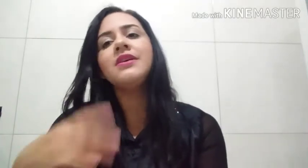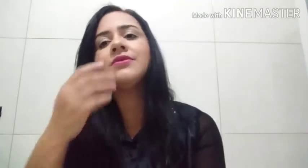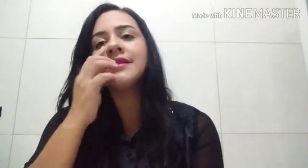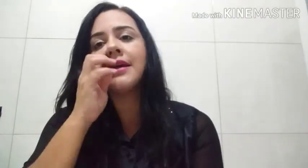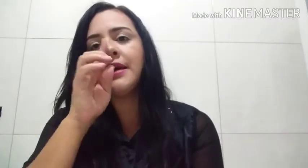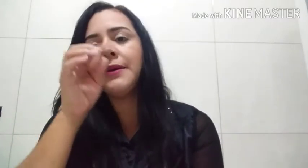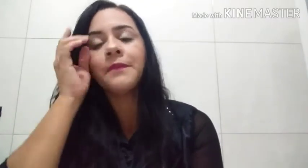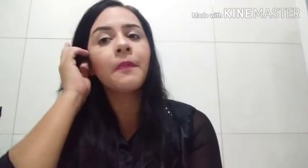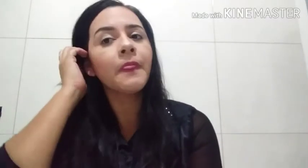mitos